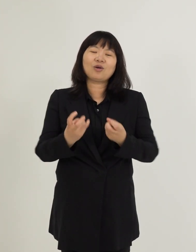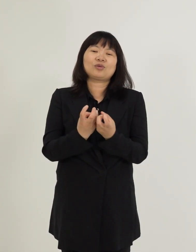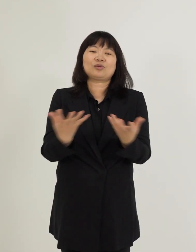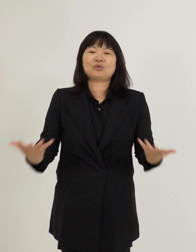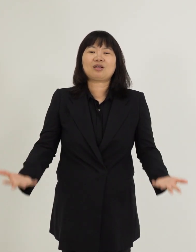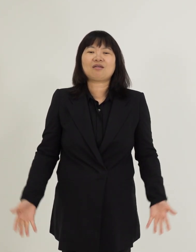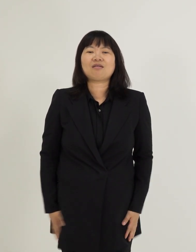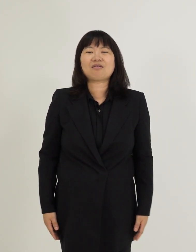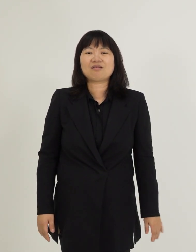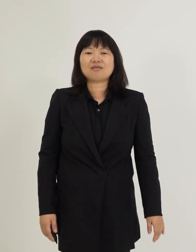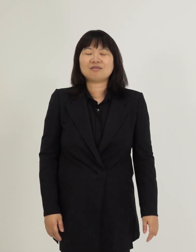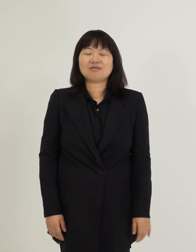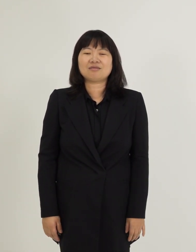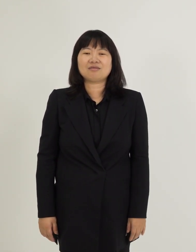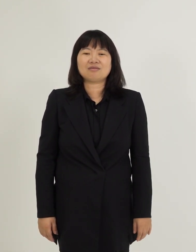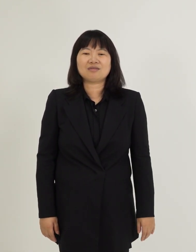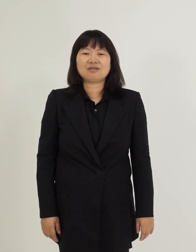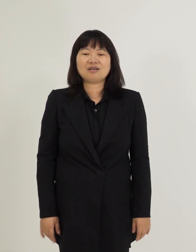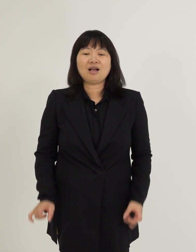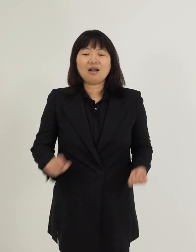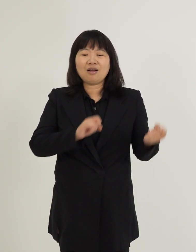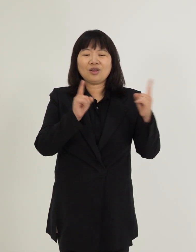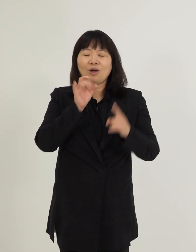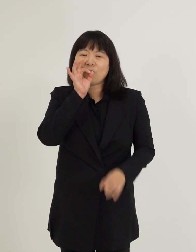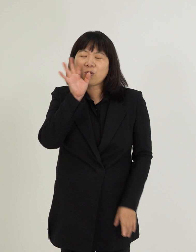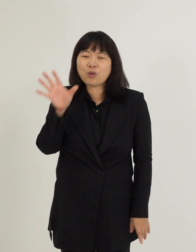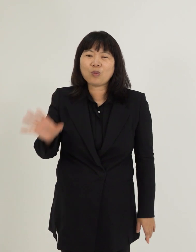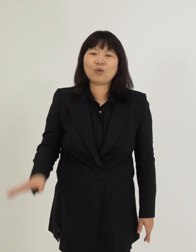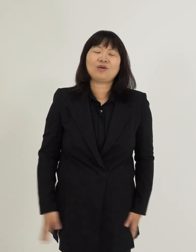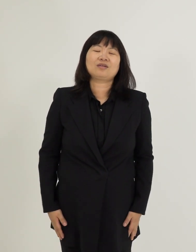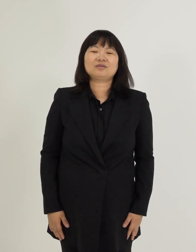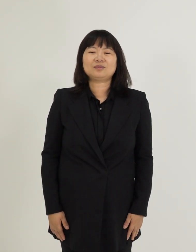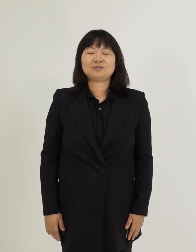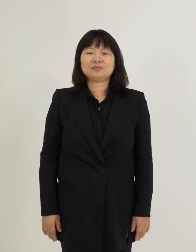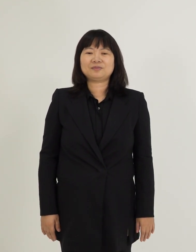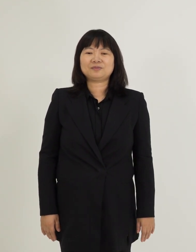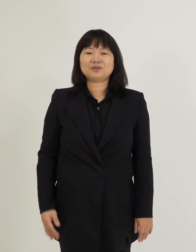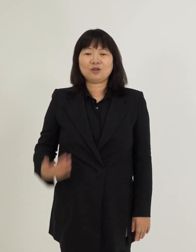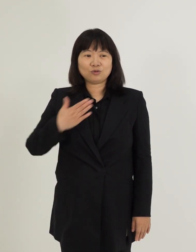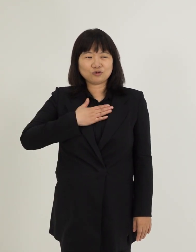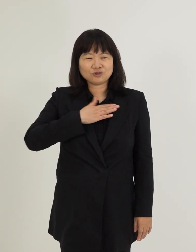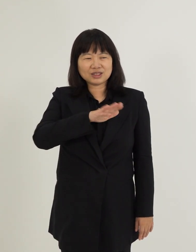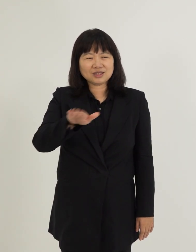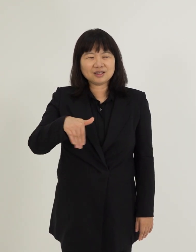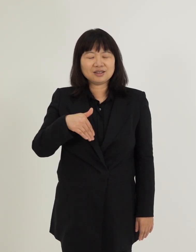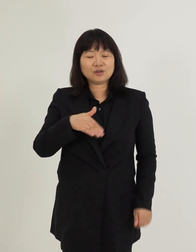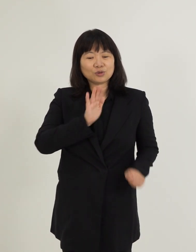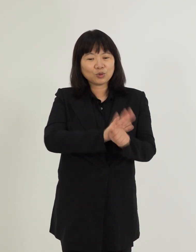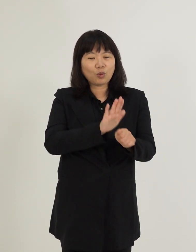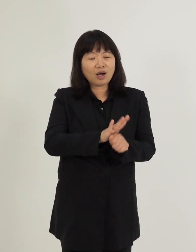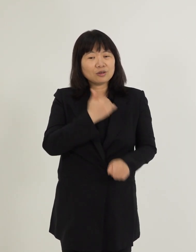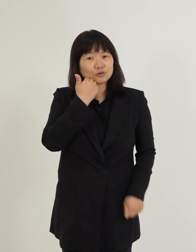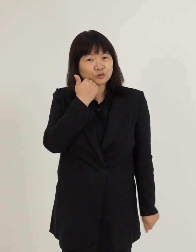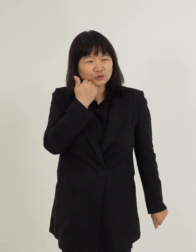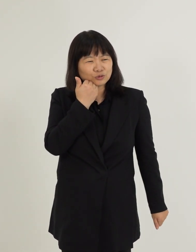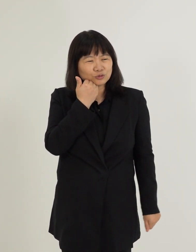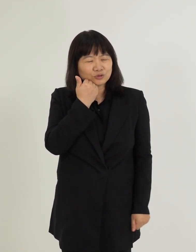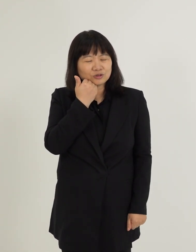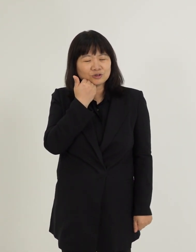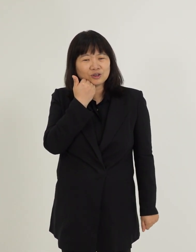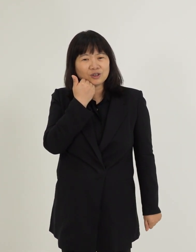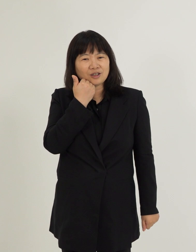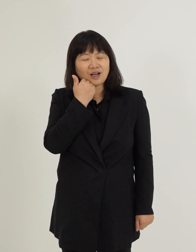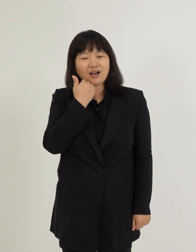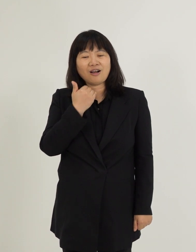것, 도저히 회생불능의 사람들. 근데 우리는 누구를 돕죠? 일어설